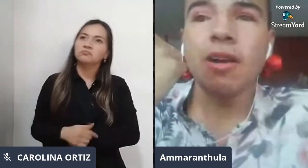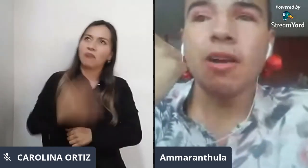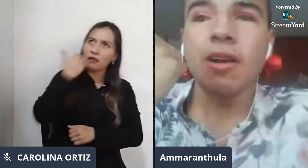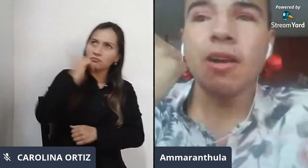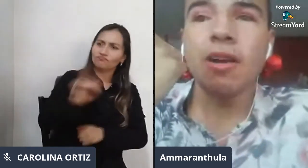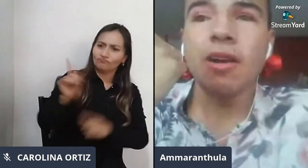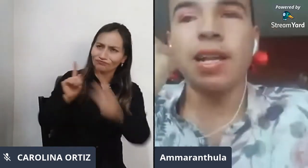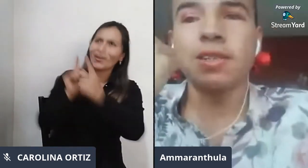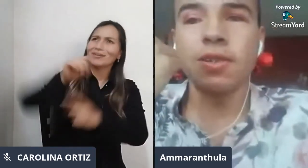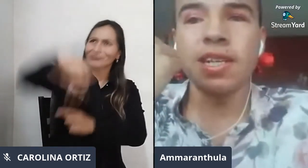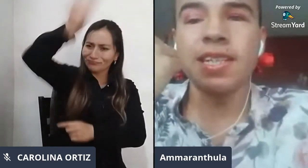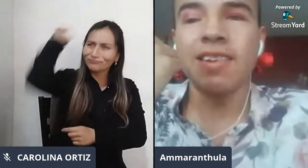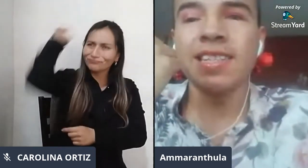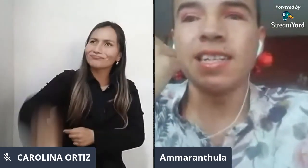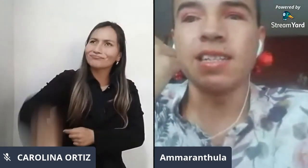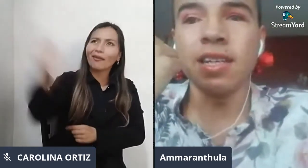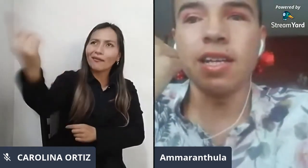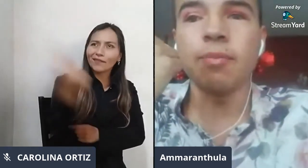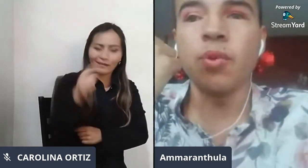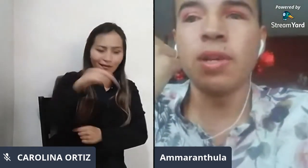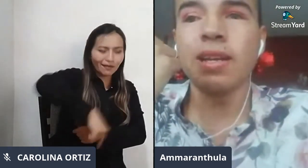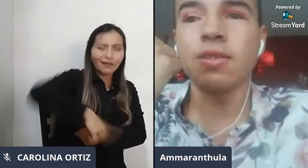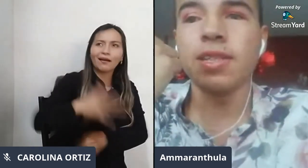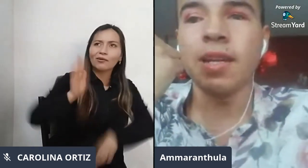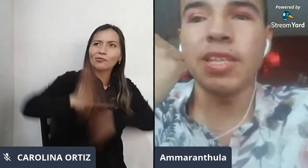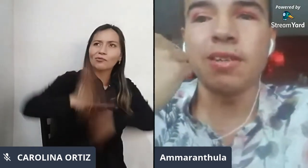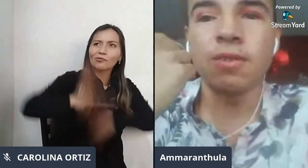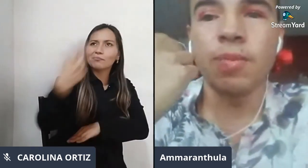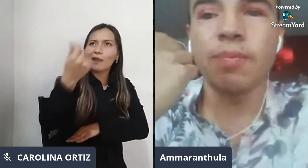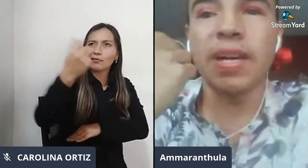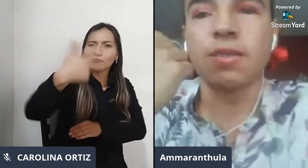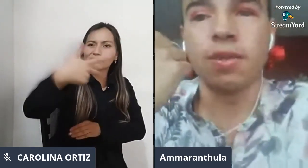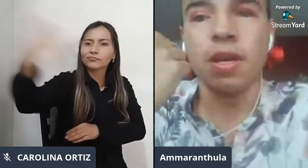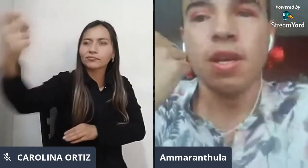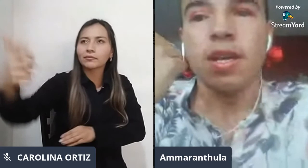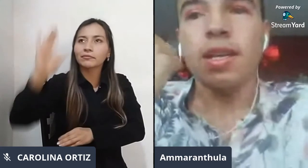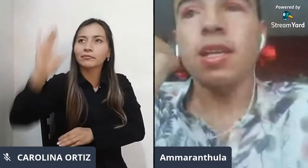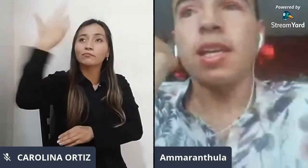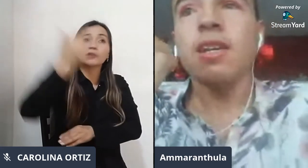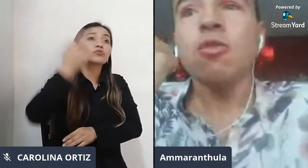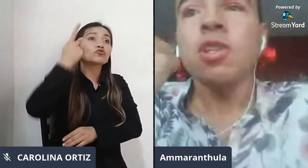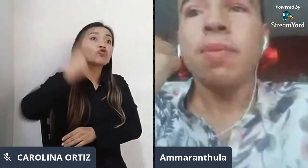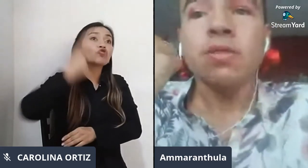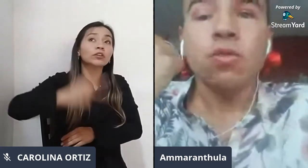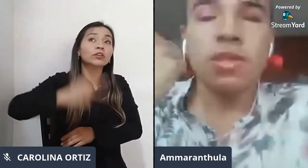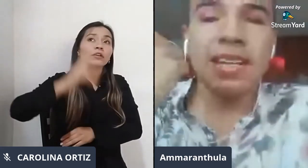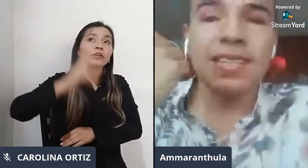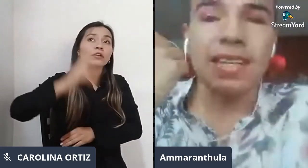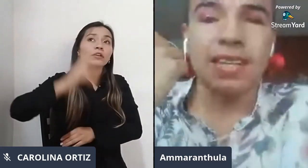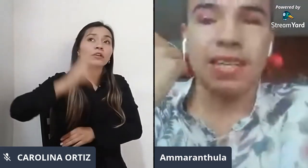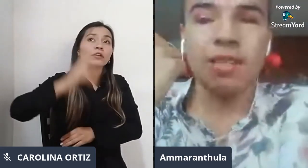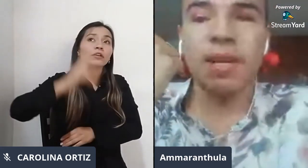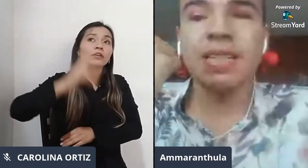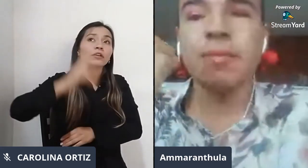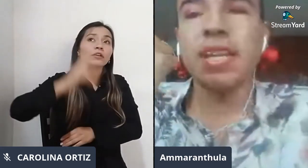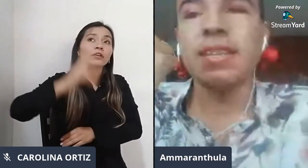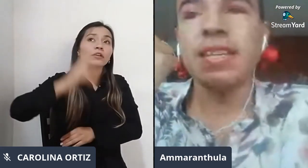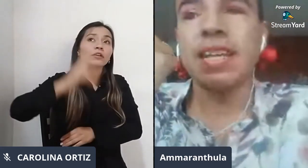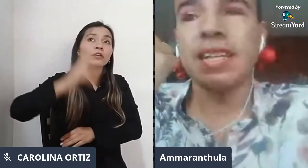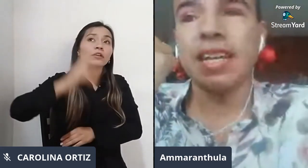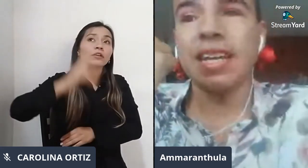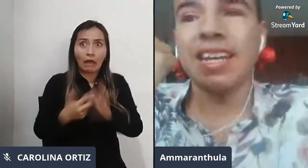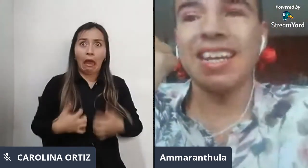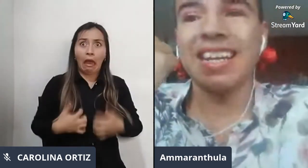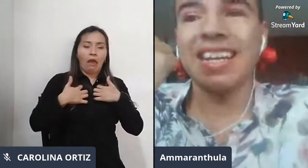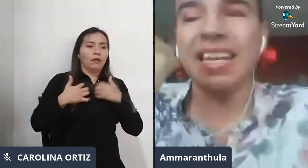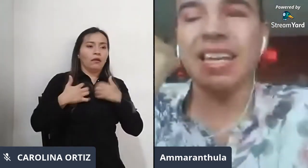va, ustedes solo vienen por lo de las ollas, ábranse, sí, y pum, a los dos días le metieron sus pepazos, y eso no es para asustarse, es para también